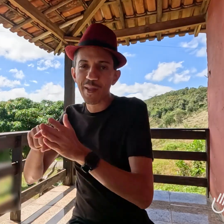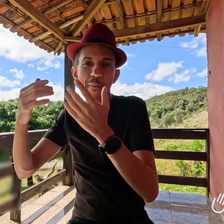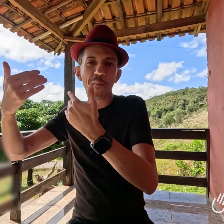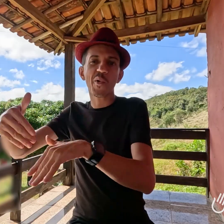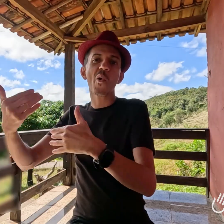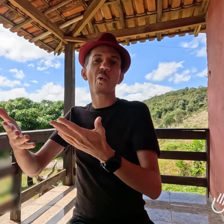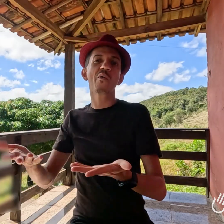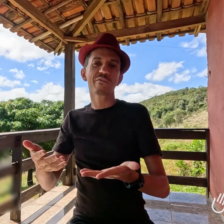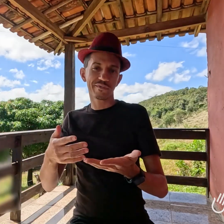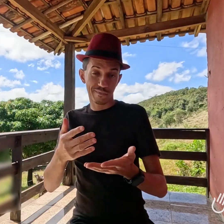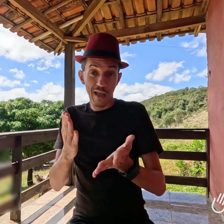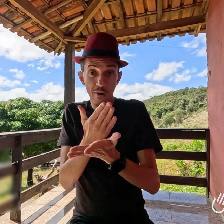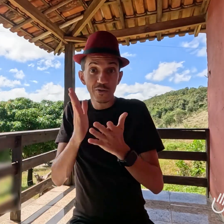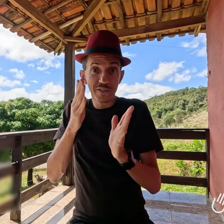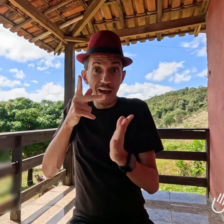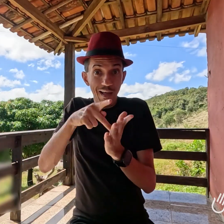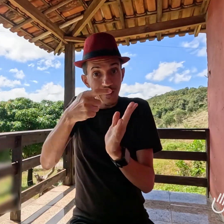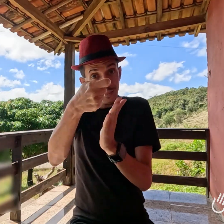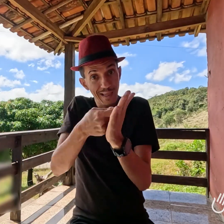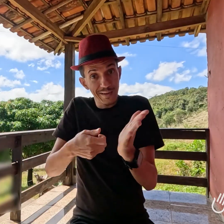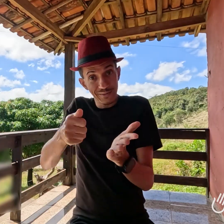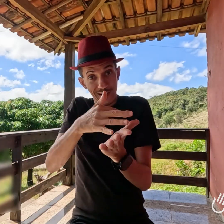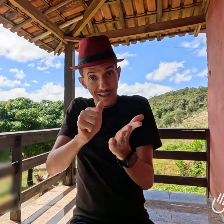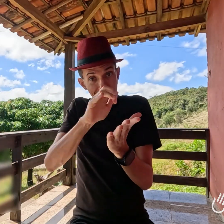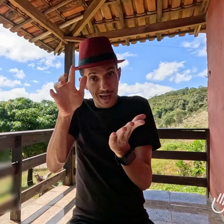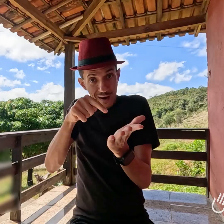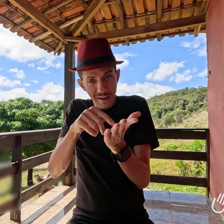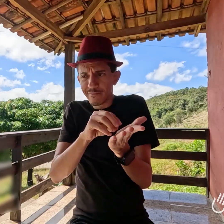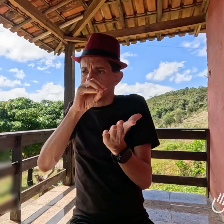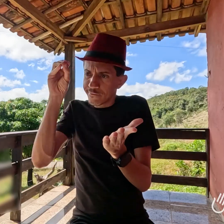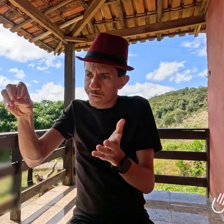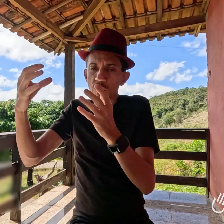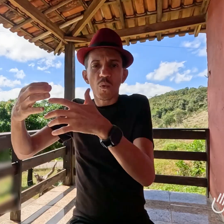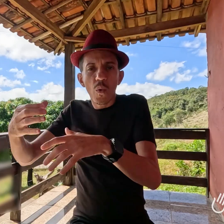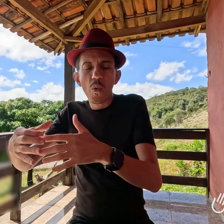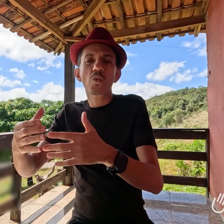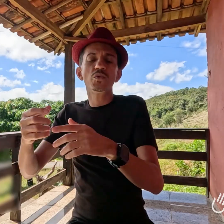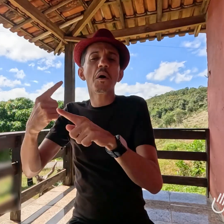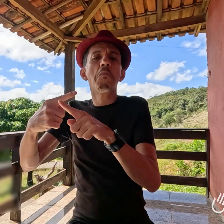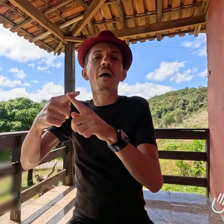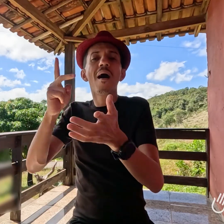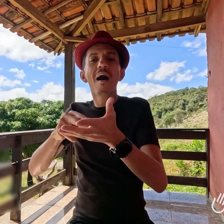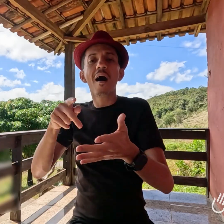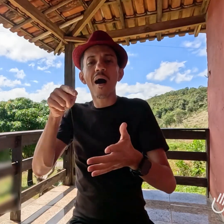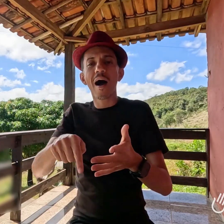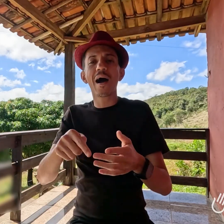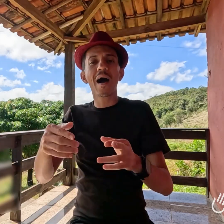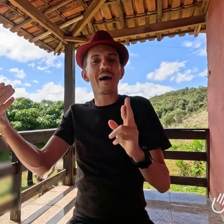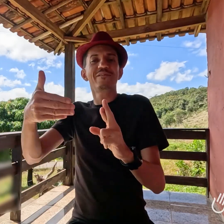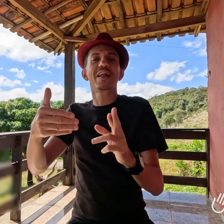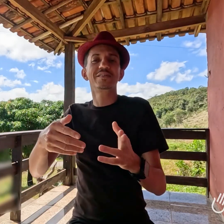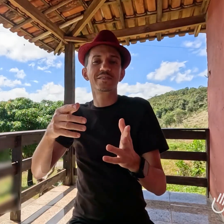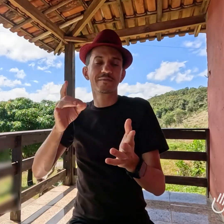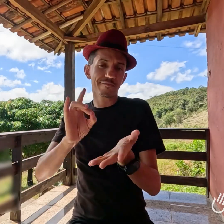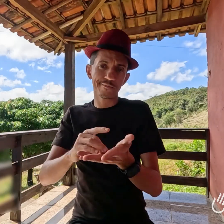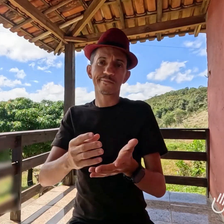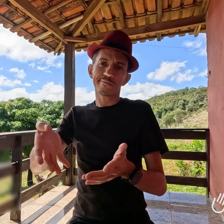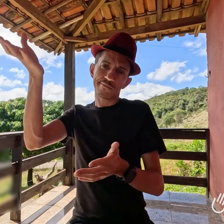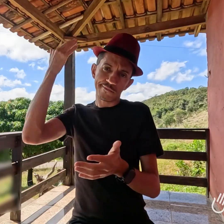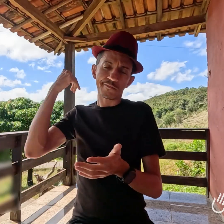faculdades, universidades, pós-graduações, cursos de Libras. Muitos deles, inclusive, nossas mãos, literalmente, foram questão de concurso